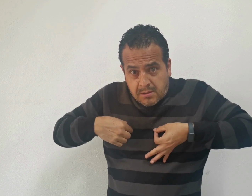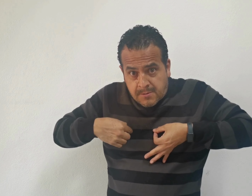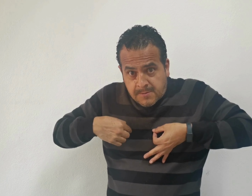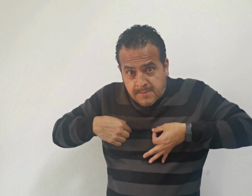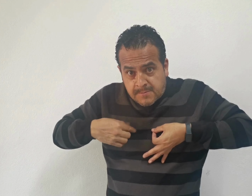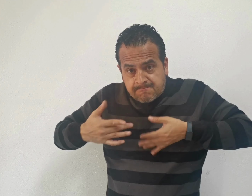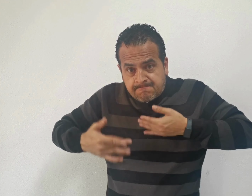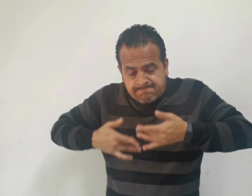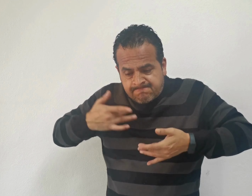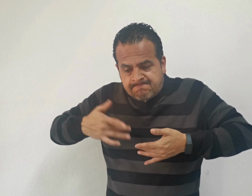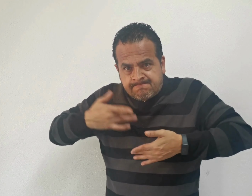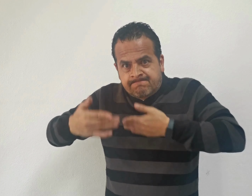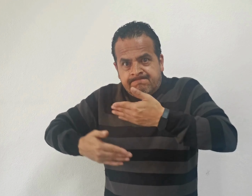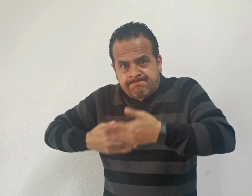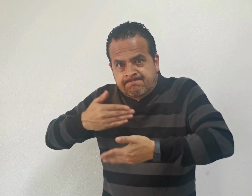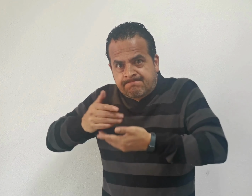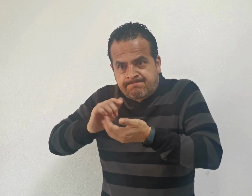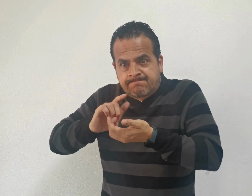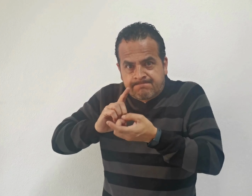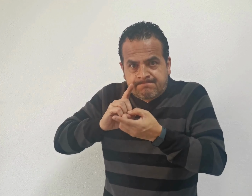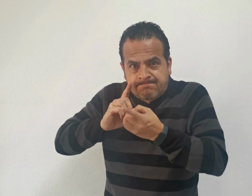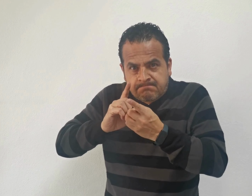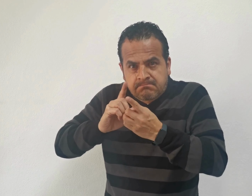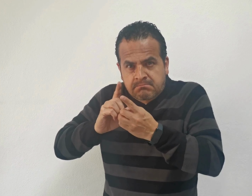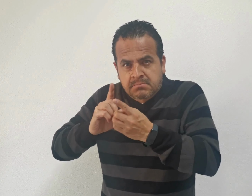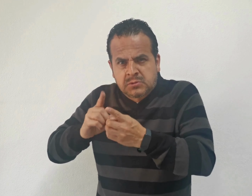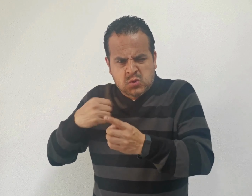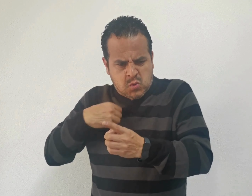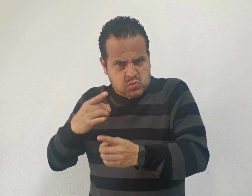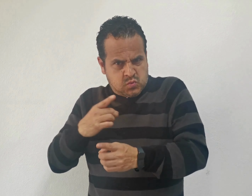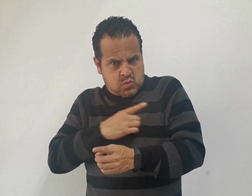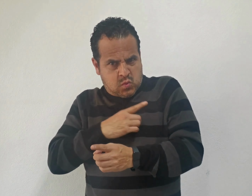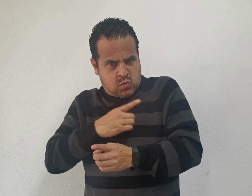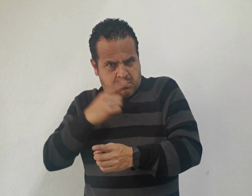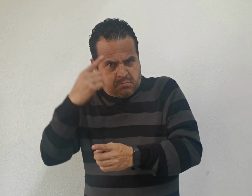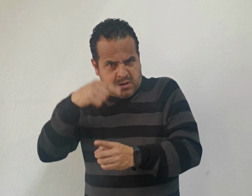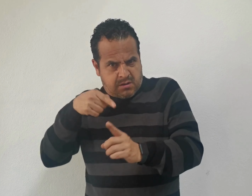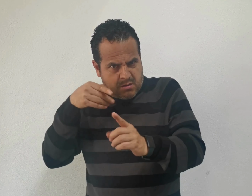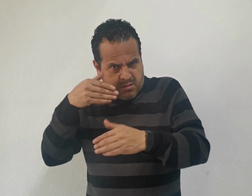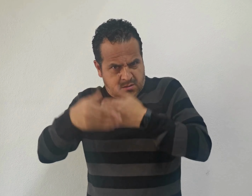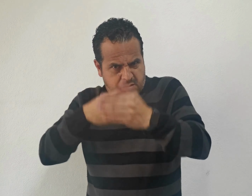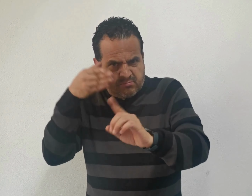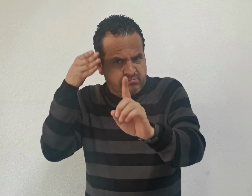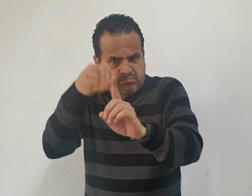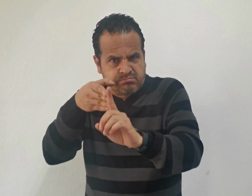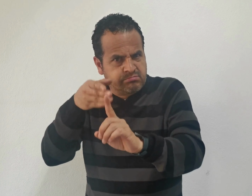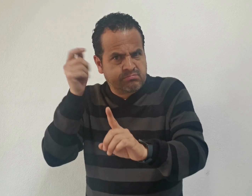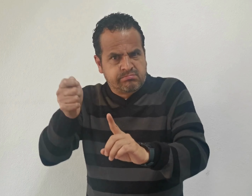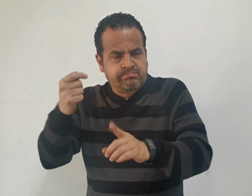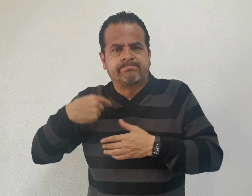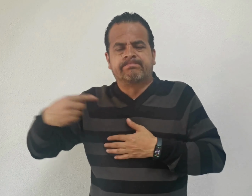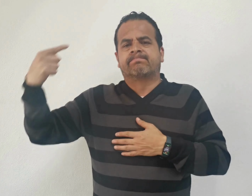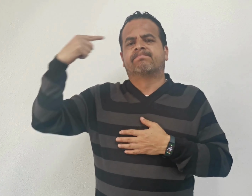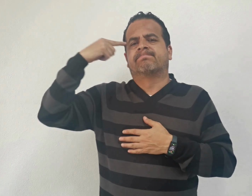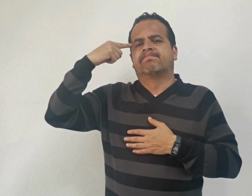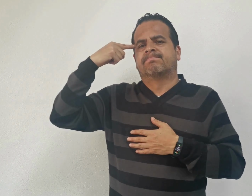más benévola conmigo mismo y acompañarme de una manera más empática en el proceso Sabiendo el para qué estoy